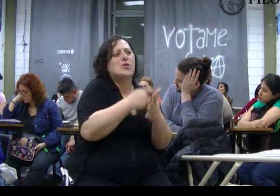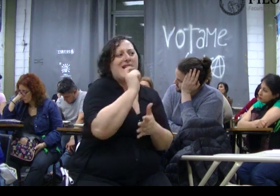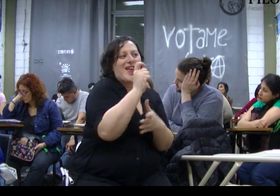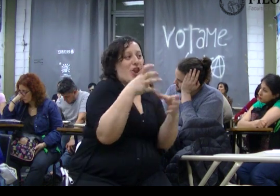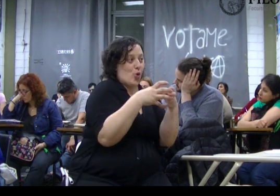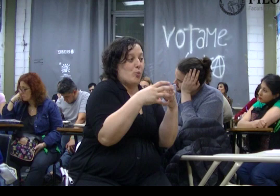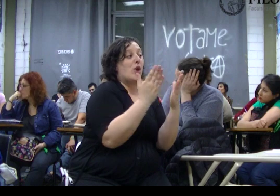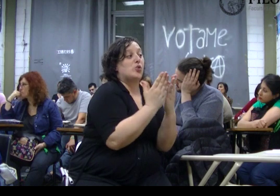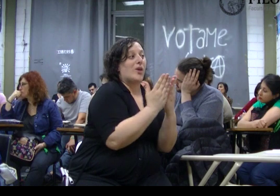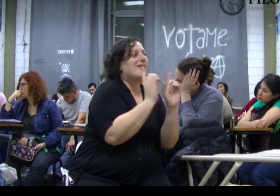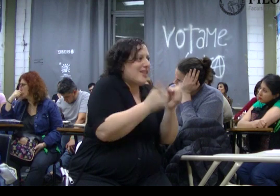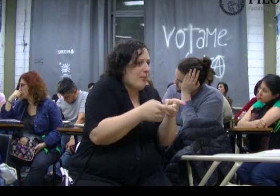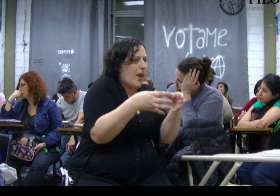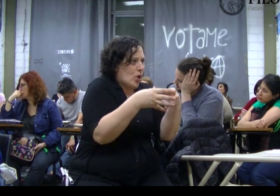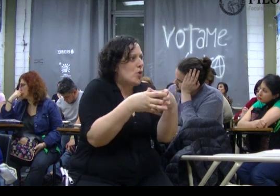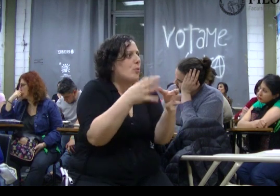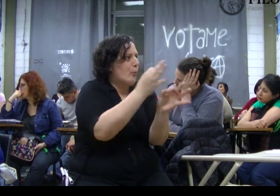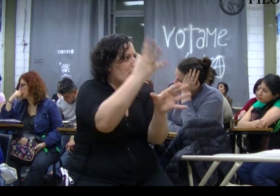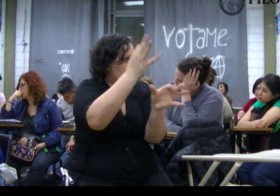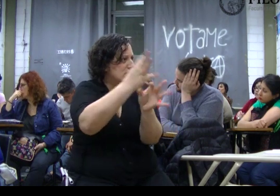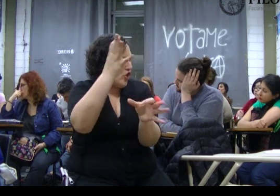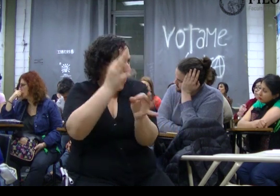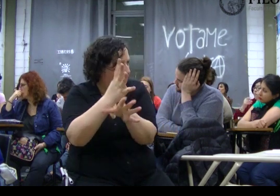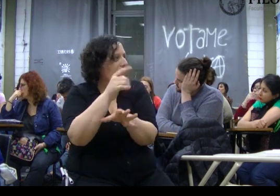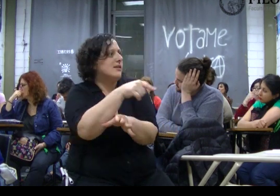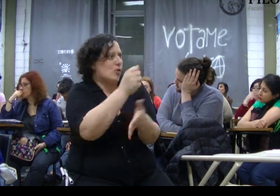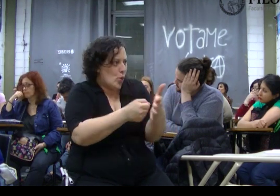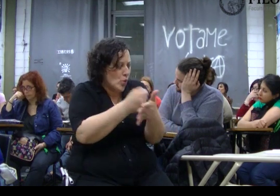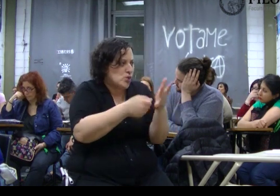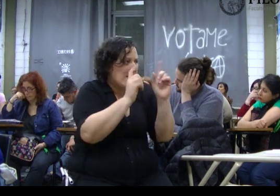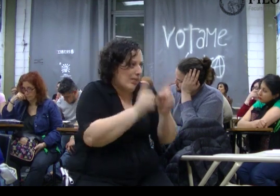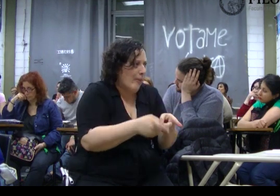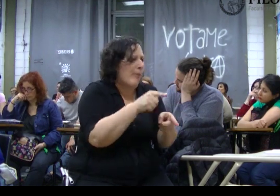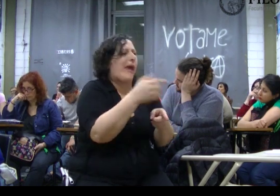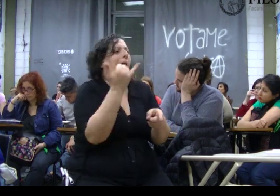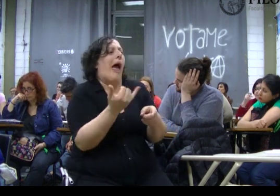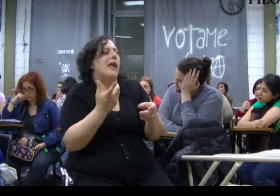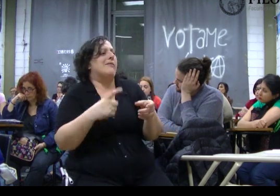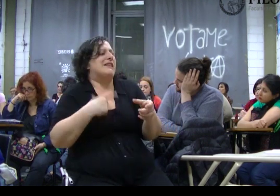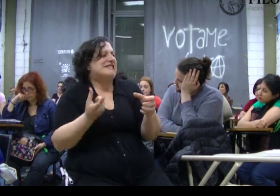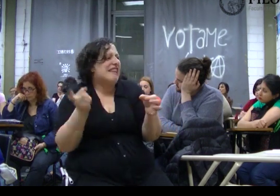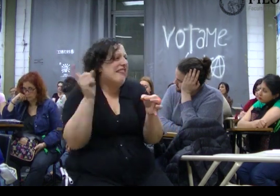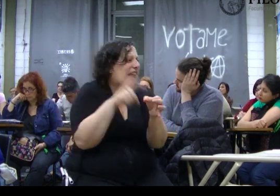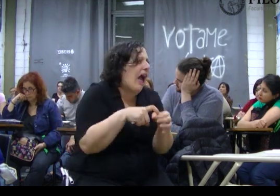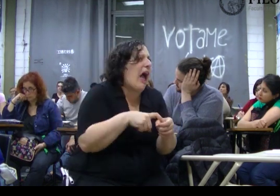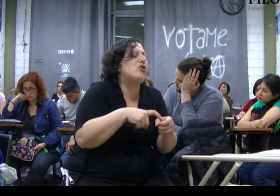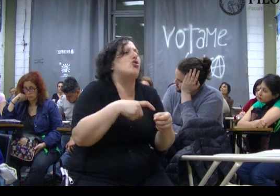profesionales. Cada vez más estamos demandando a nuestros sindicatos o espacios de